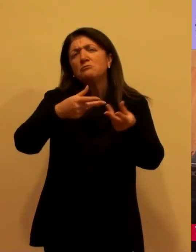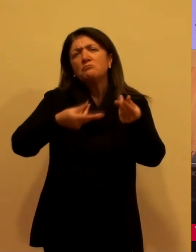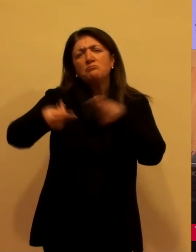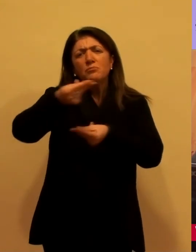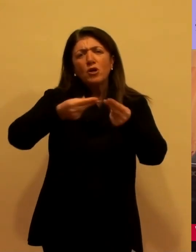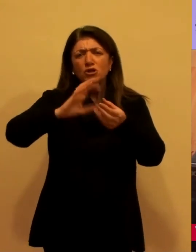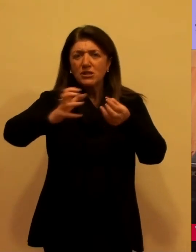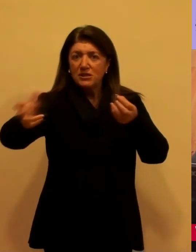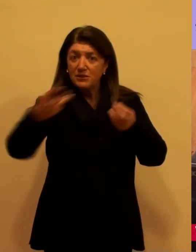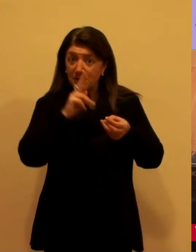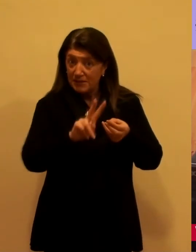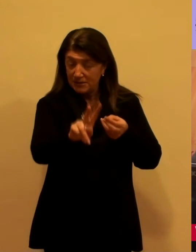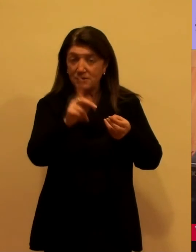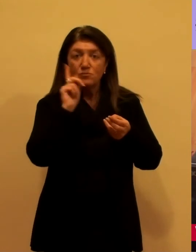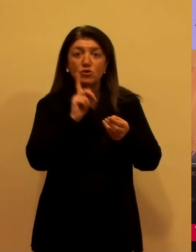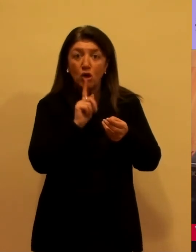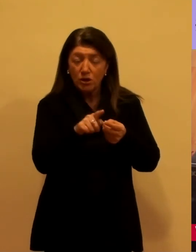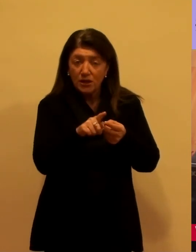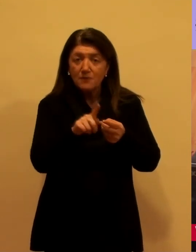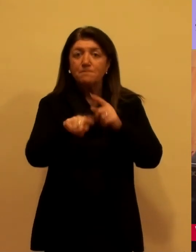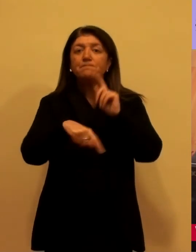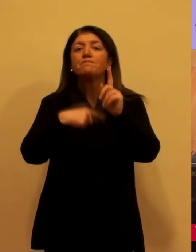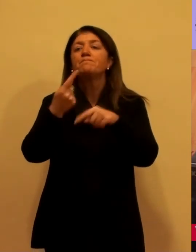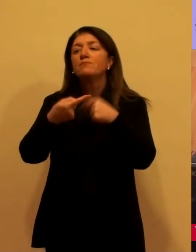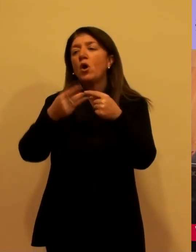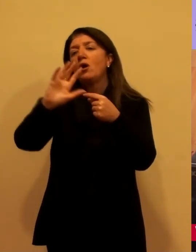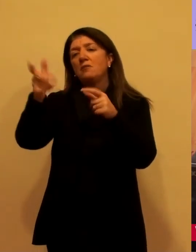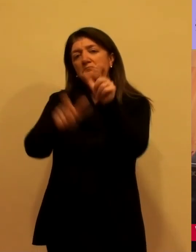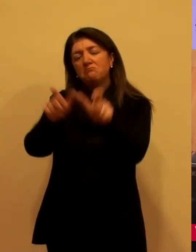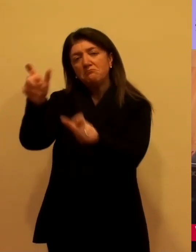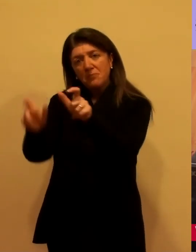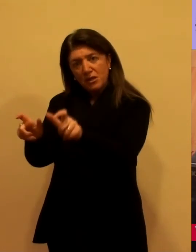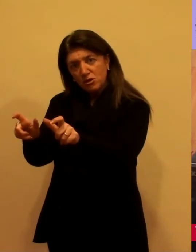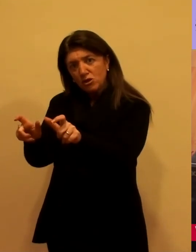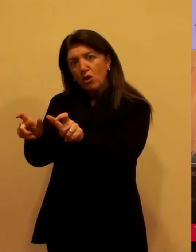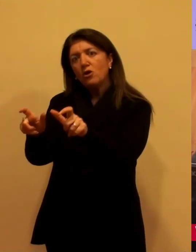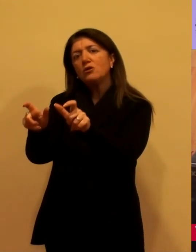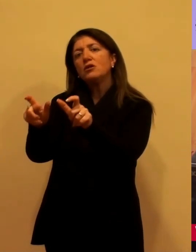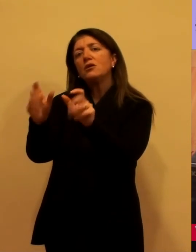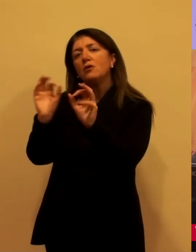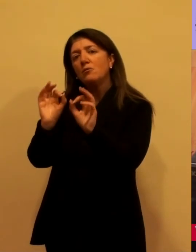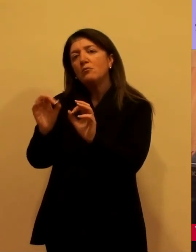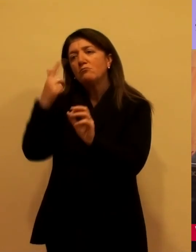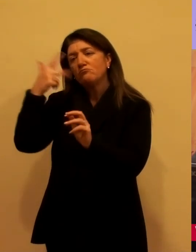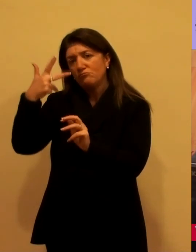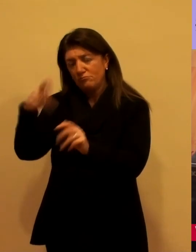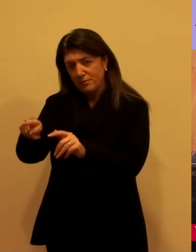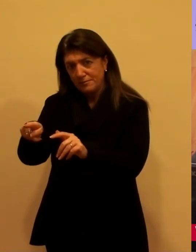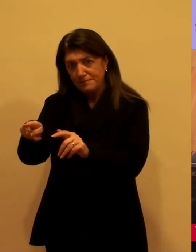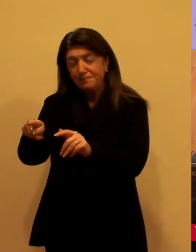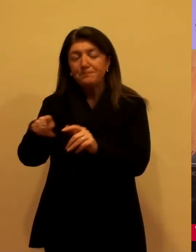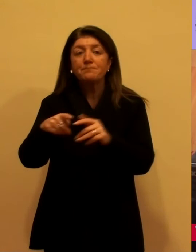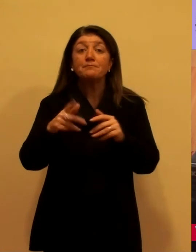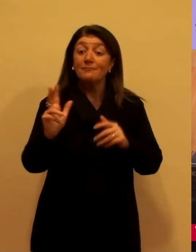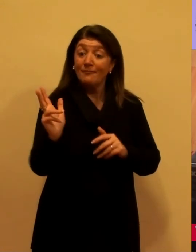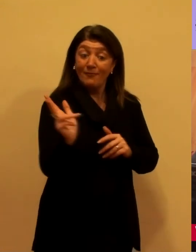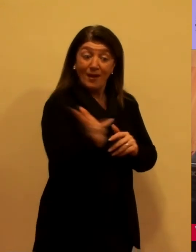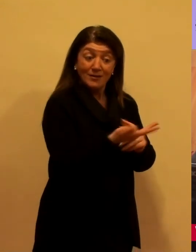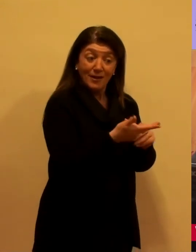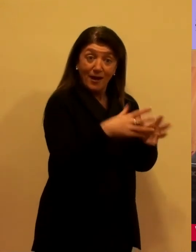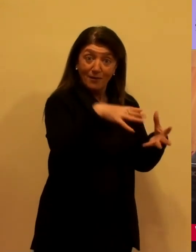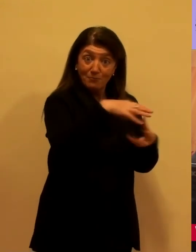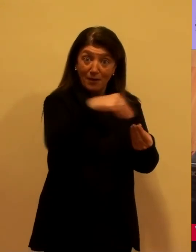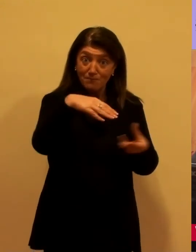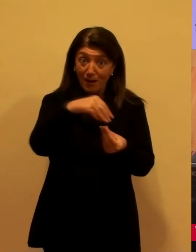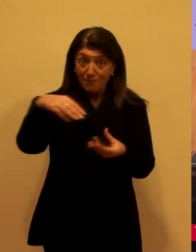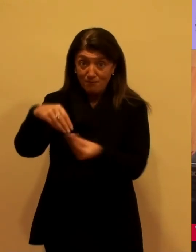a non udenti e ancora per persone invece con difficoltà appunto non vedenti. E queste tre grandi filoni